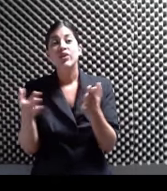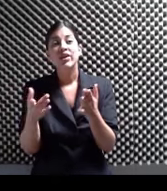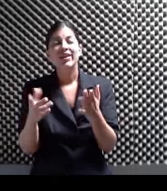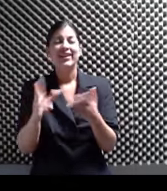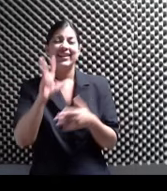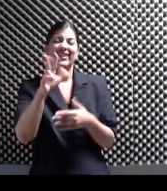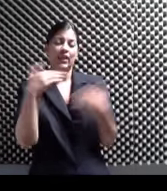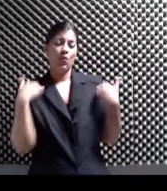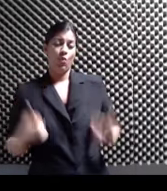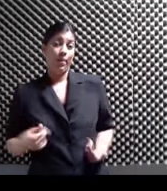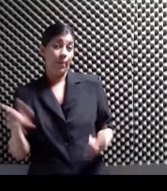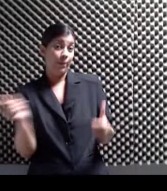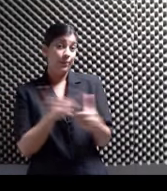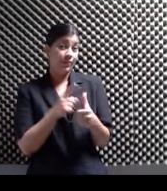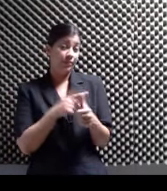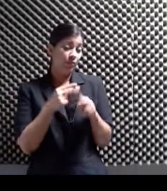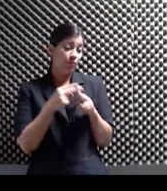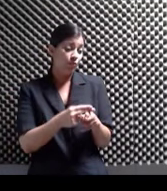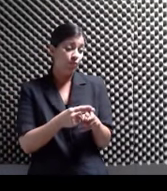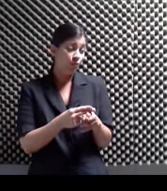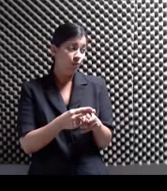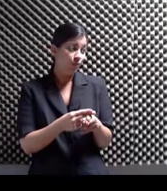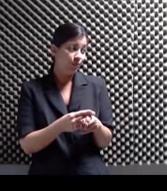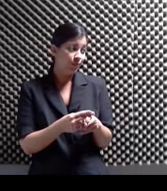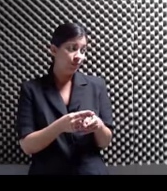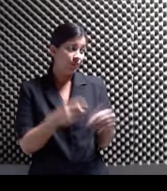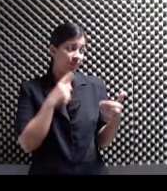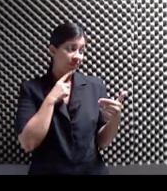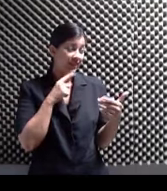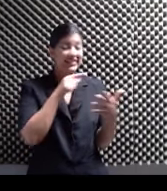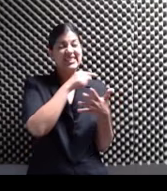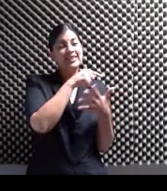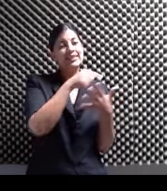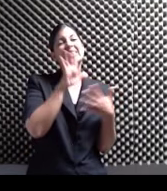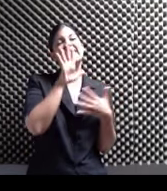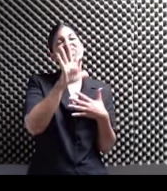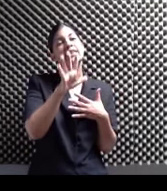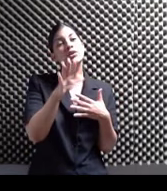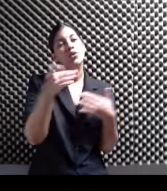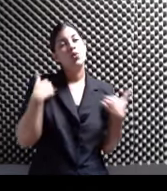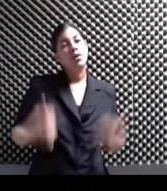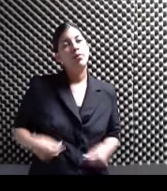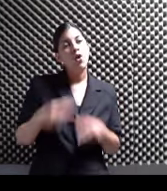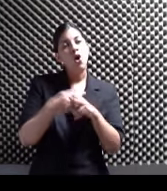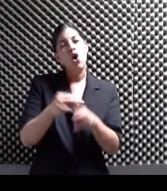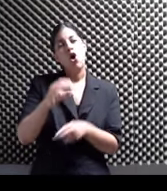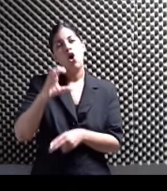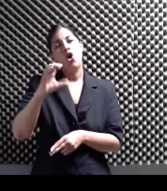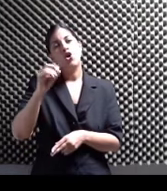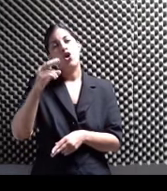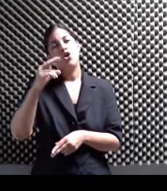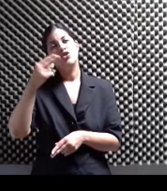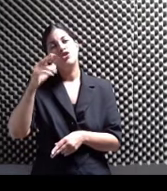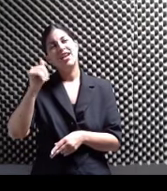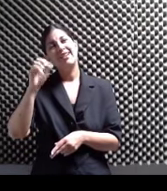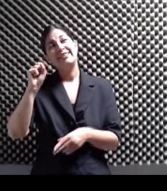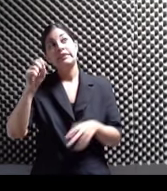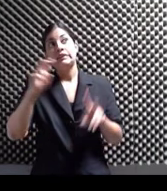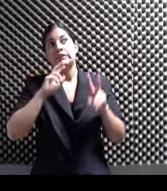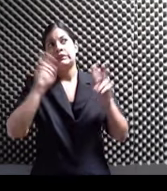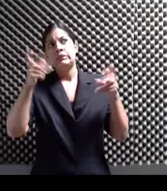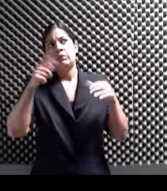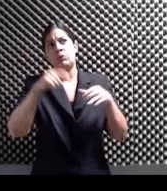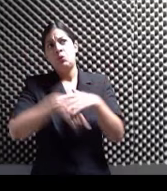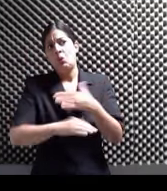tres cuerpos principales que también se conocen en cinco cuerpos, ¿no? Que son los koshas. No entramos ahí ahora mismo,